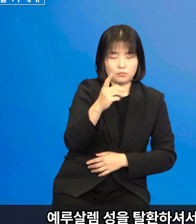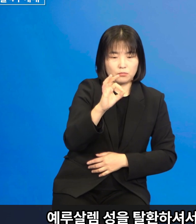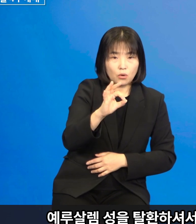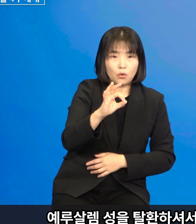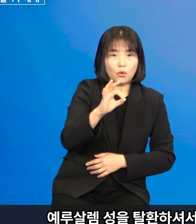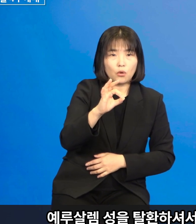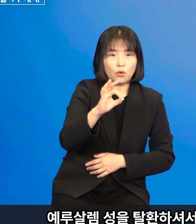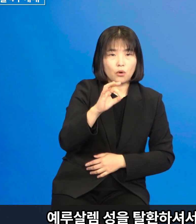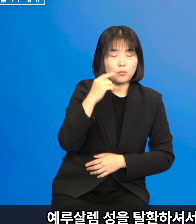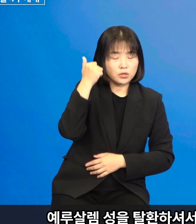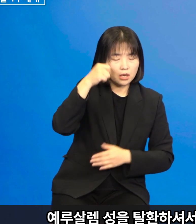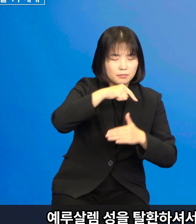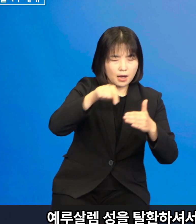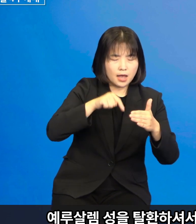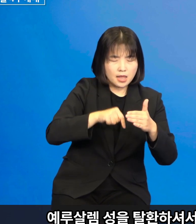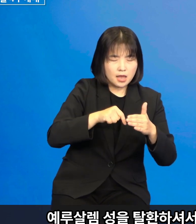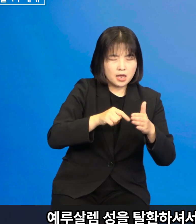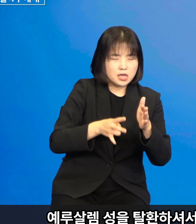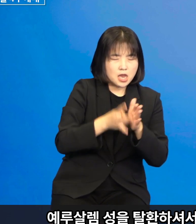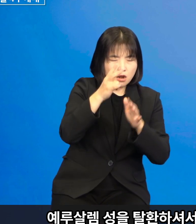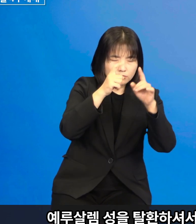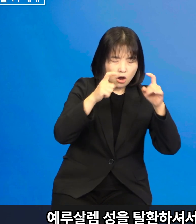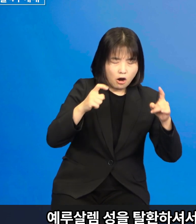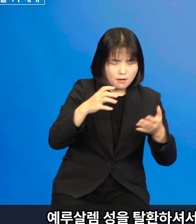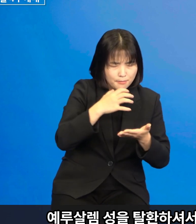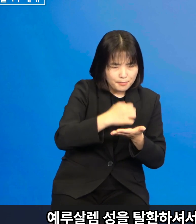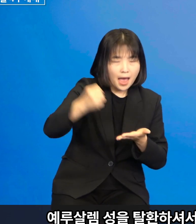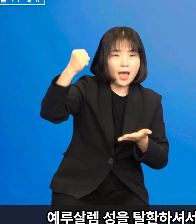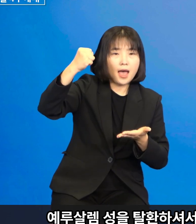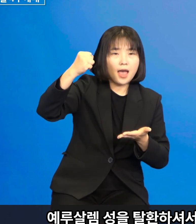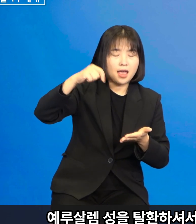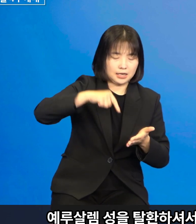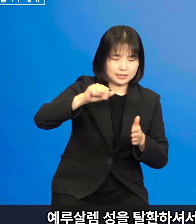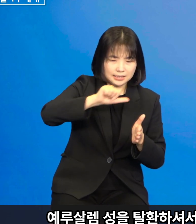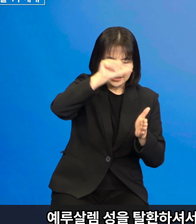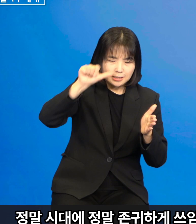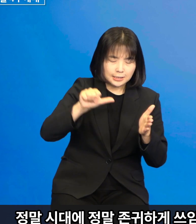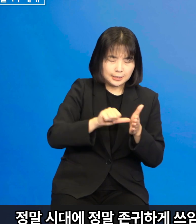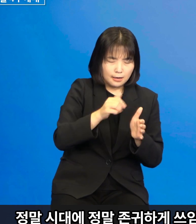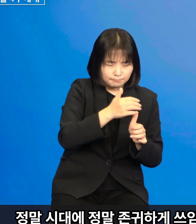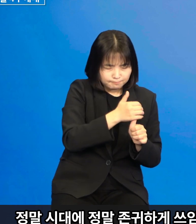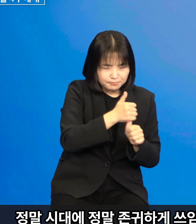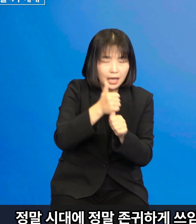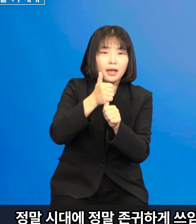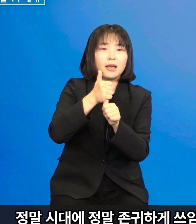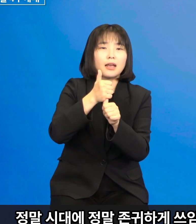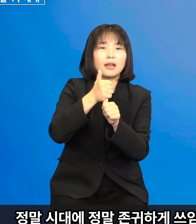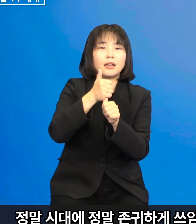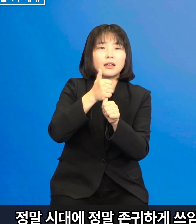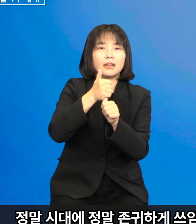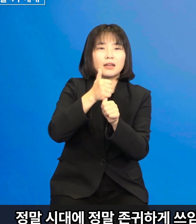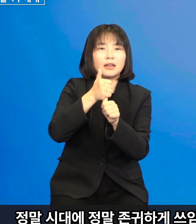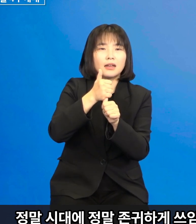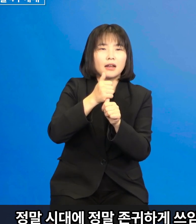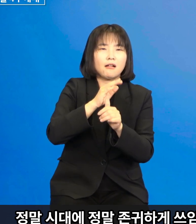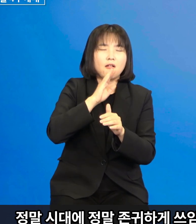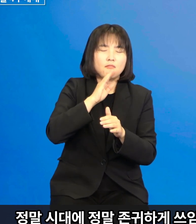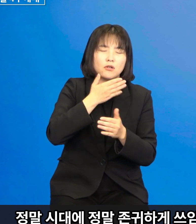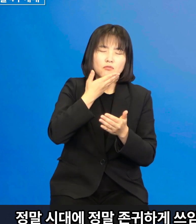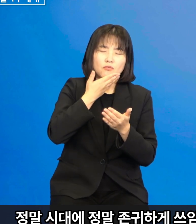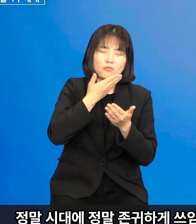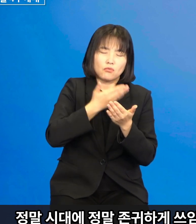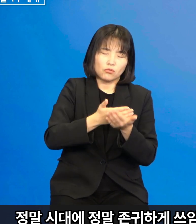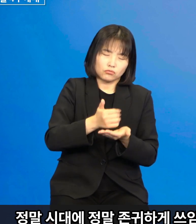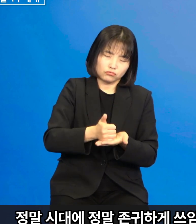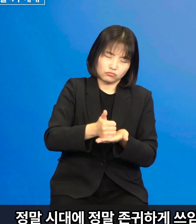있었던 예루살렘 성을 탈환하셔서 그의 인생을 완전히 사로잡아서 정말 시대에 정말 존귀하게